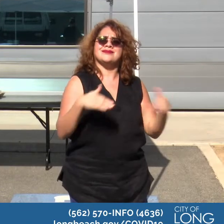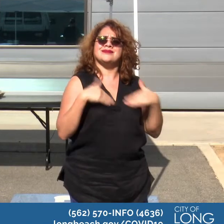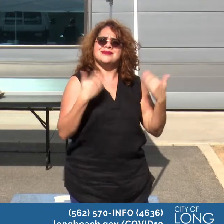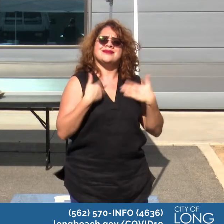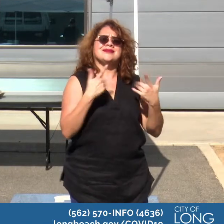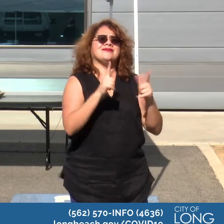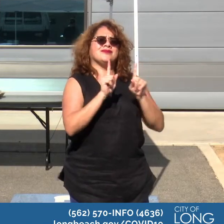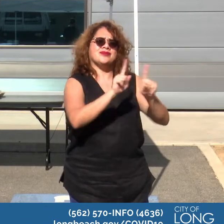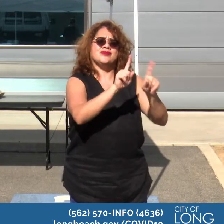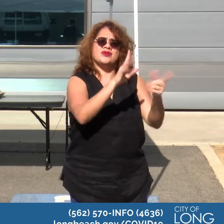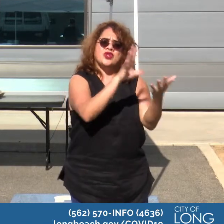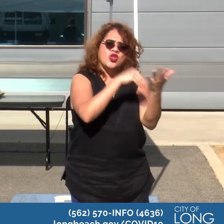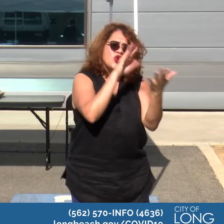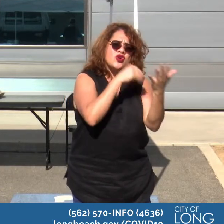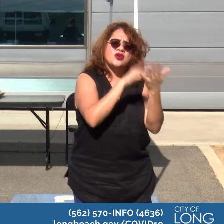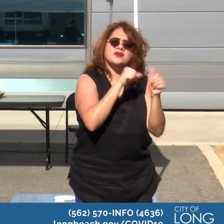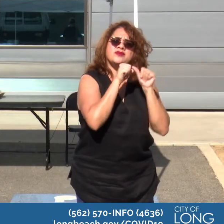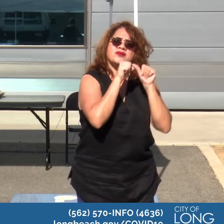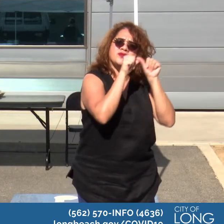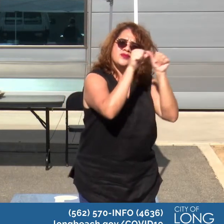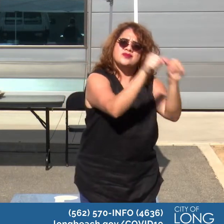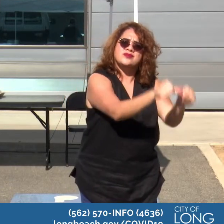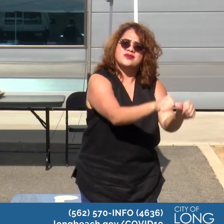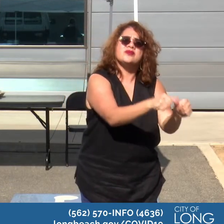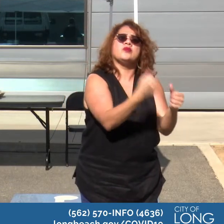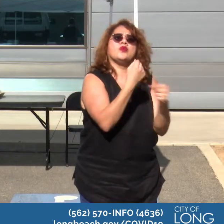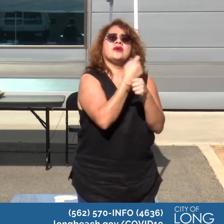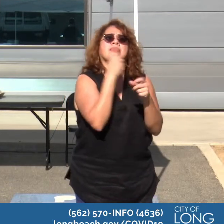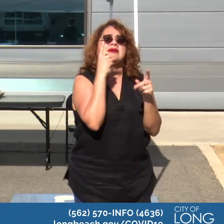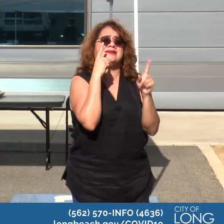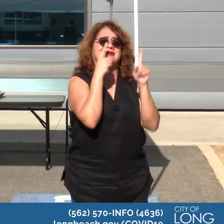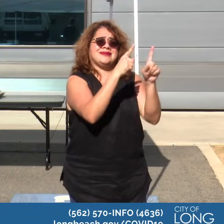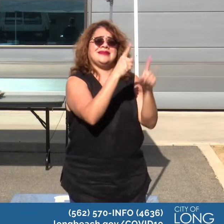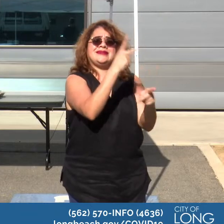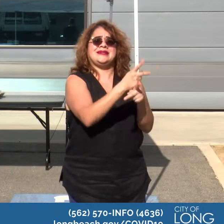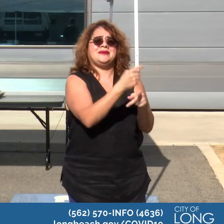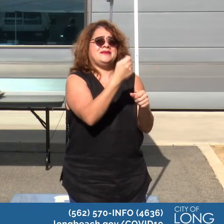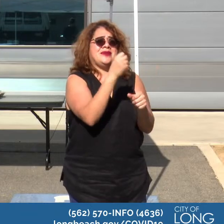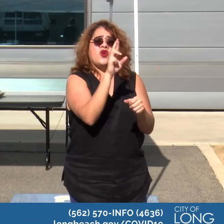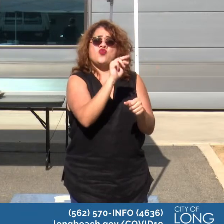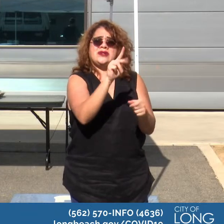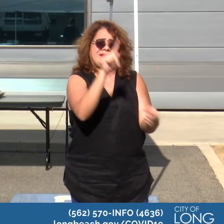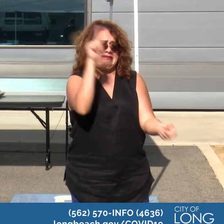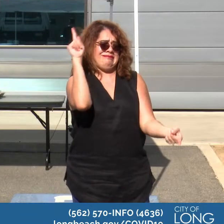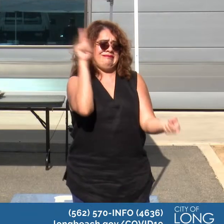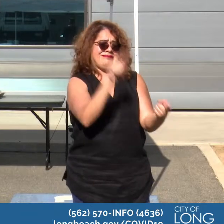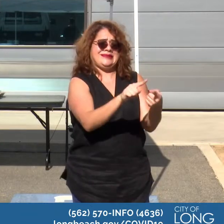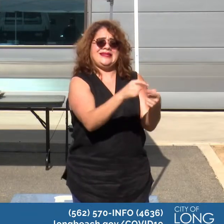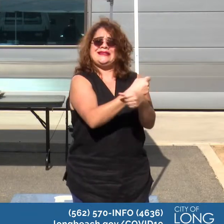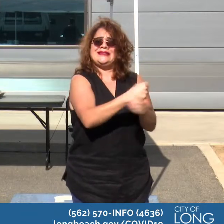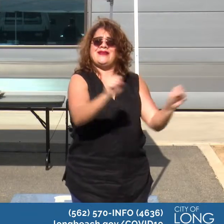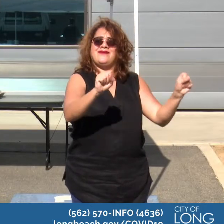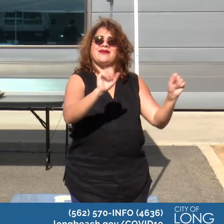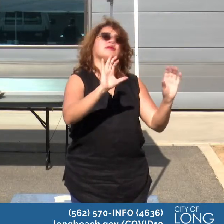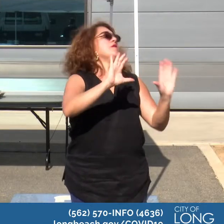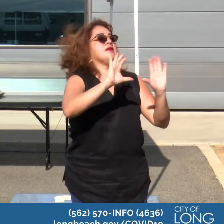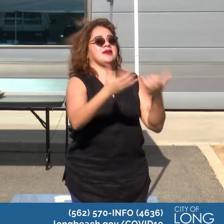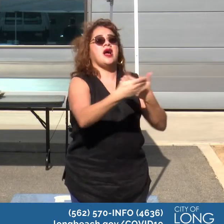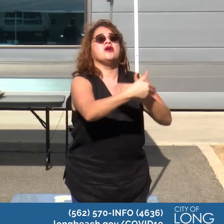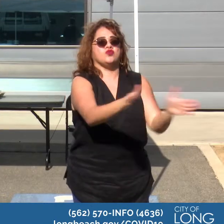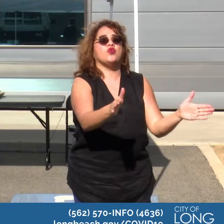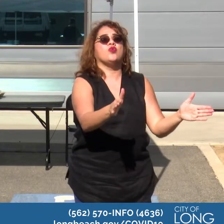sea seguro regresar nuestros estudiantes a sus clases. Este paso protege a nuestros